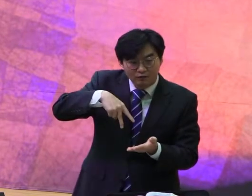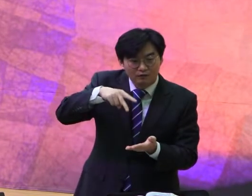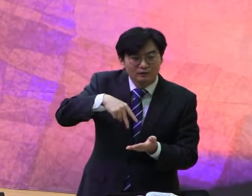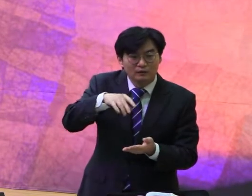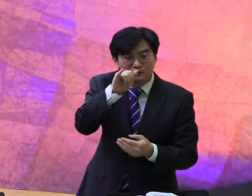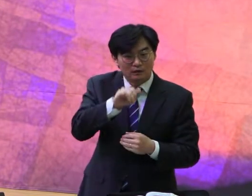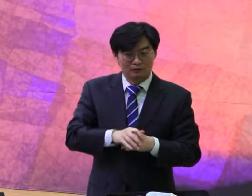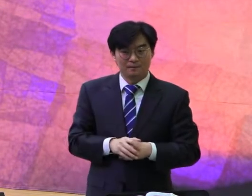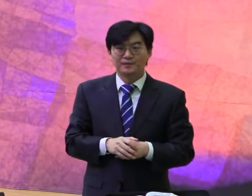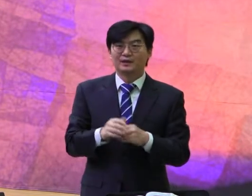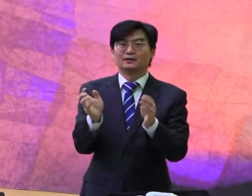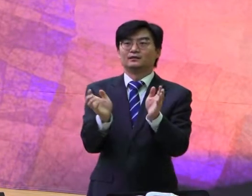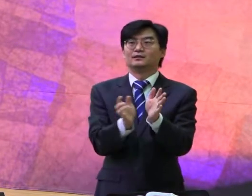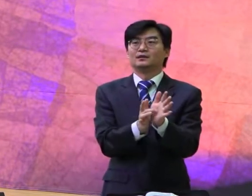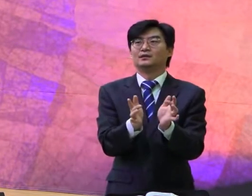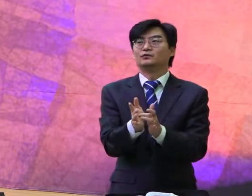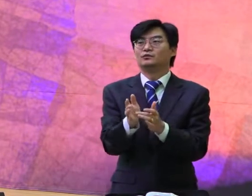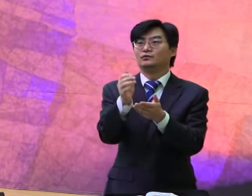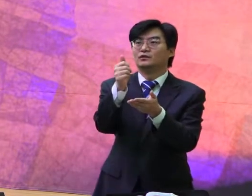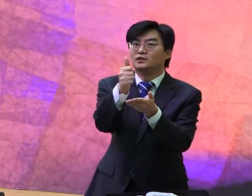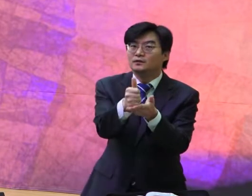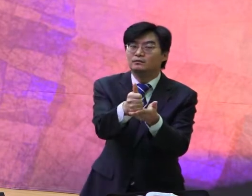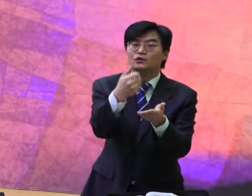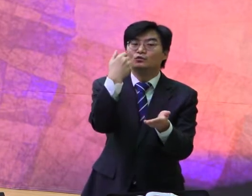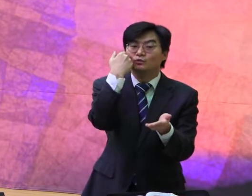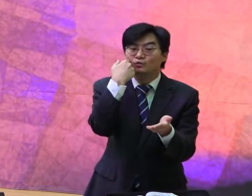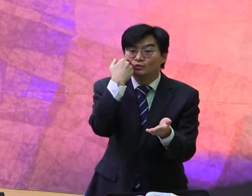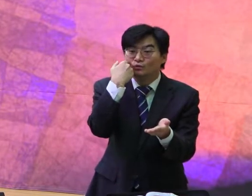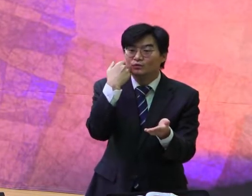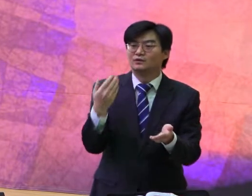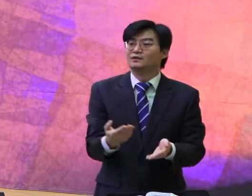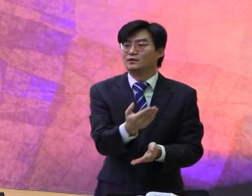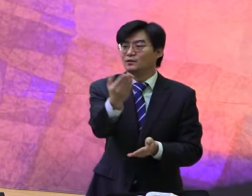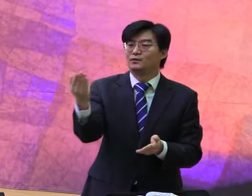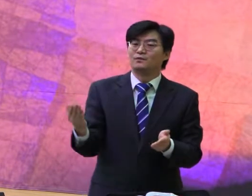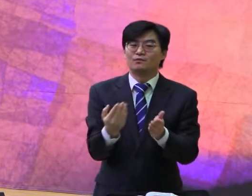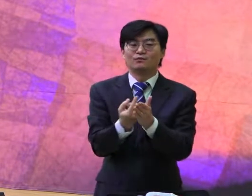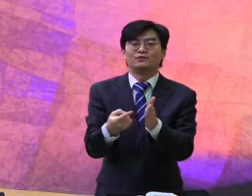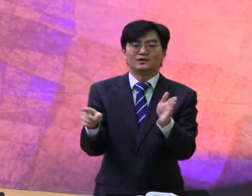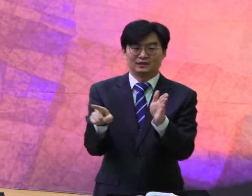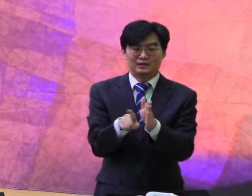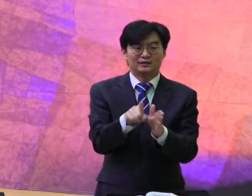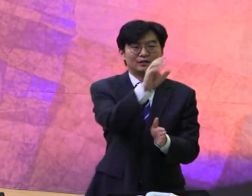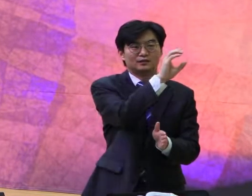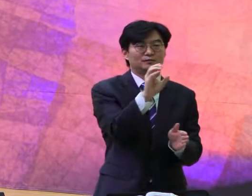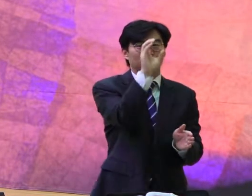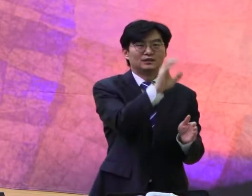예수 그리스도는 우리를 위해서 십자가에 죽으셨다가 다시 살아나신 분이다.